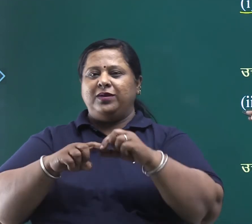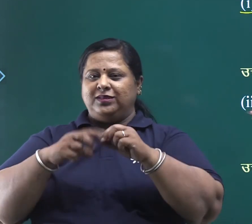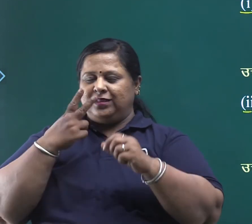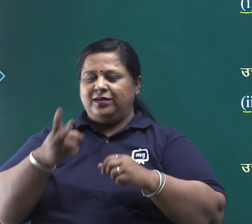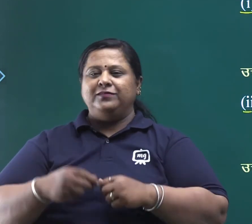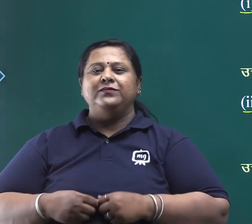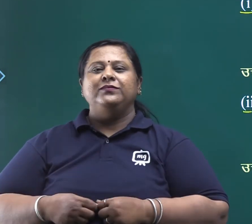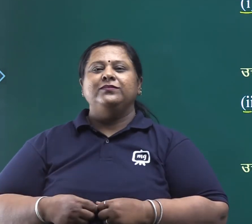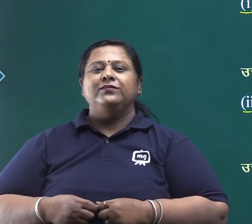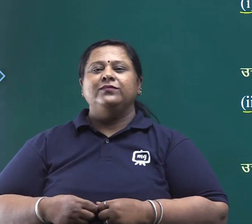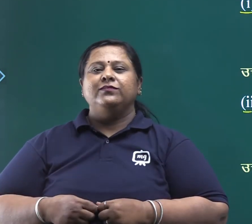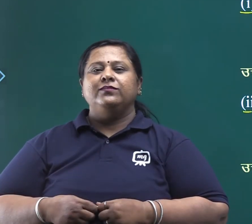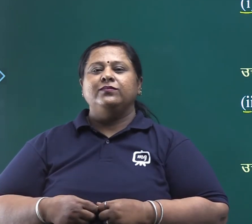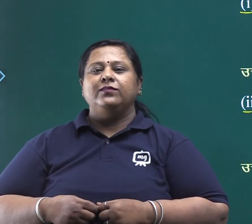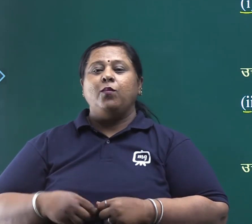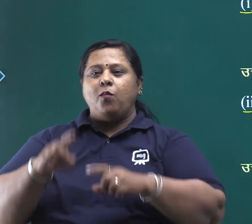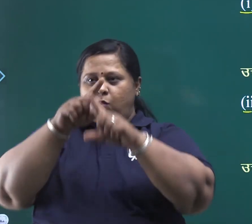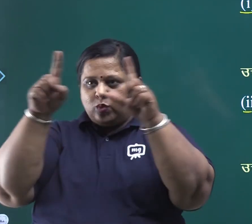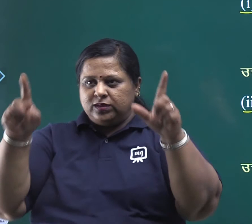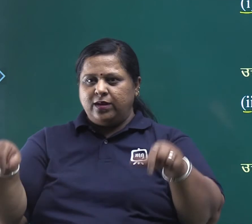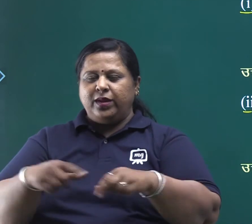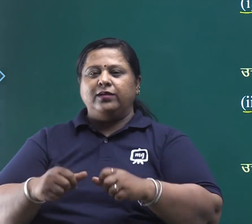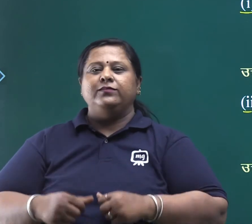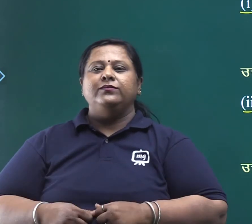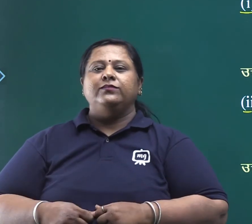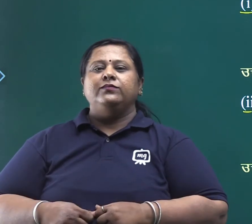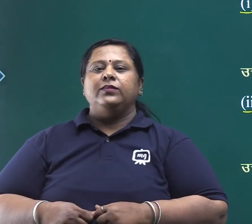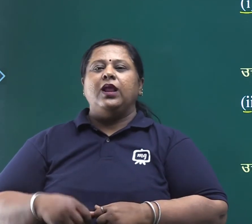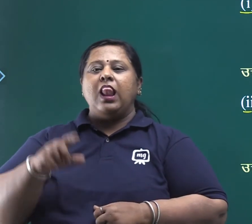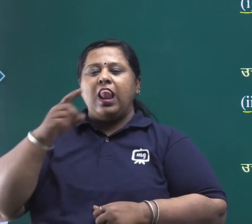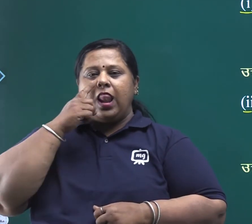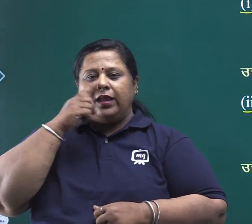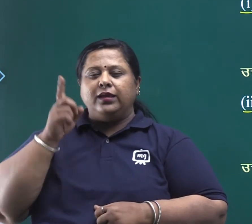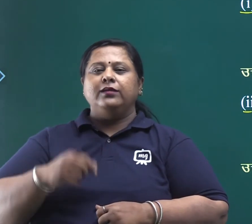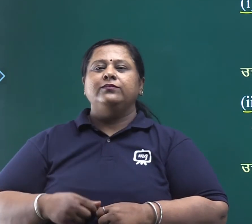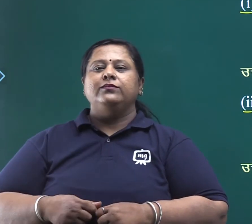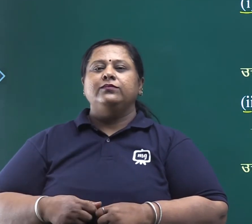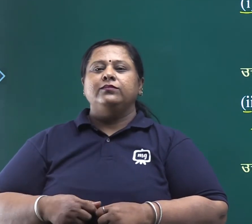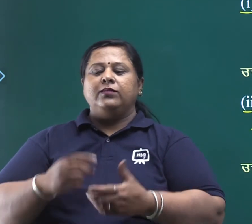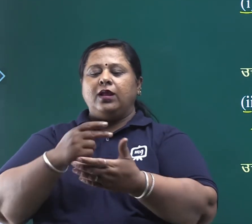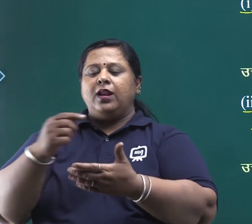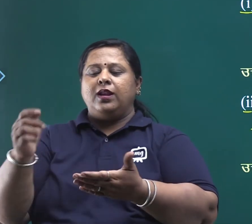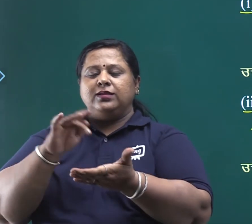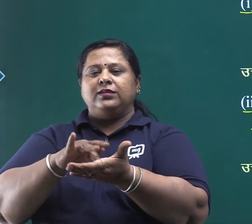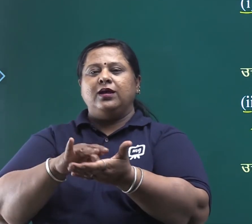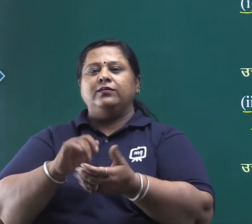हैं। पोस्टर में लड़की रिक्त